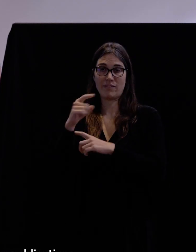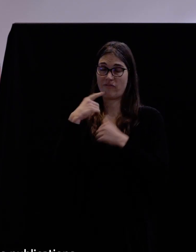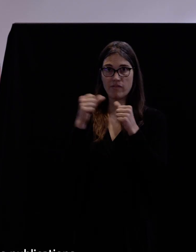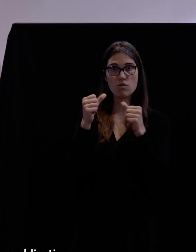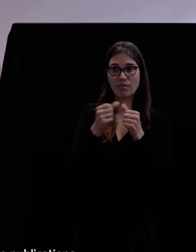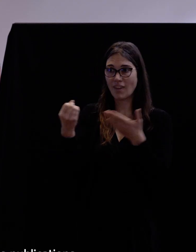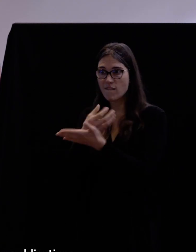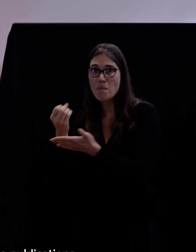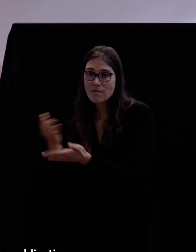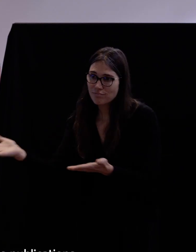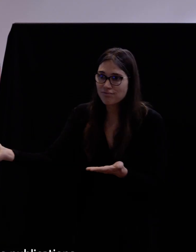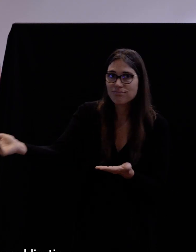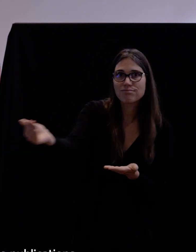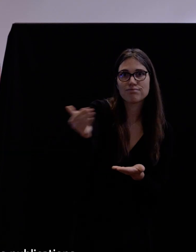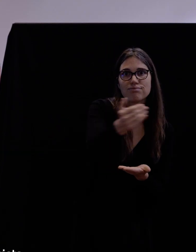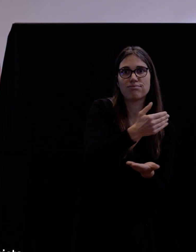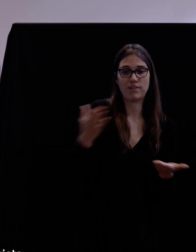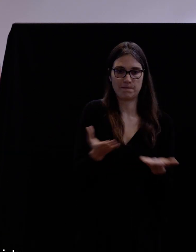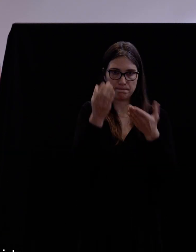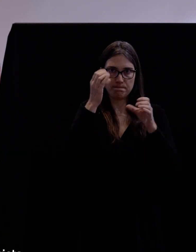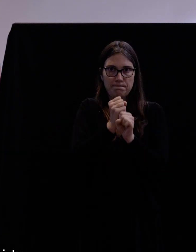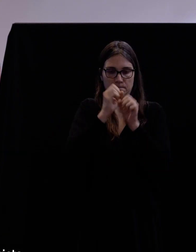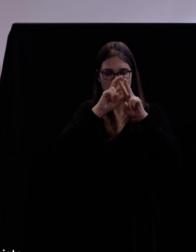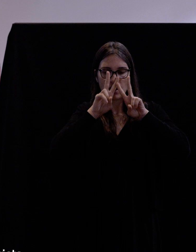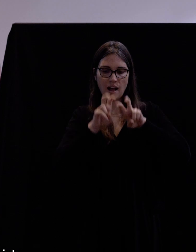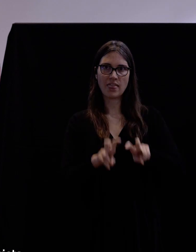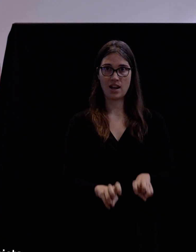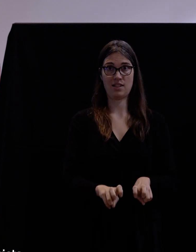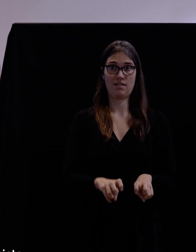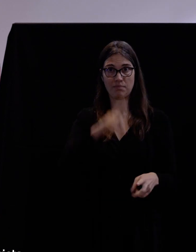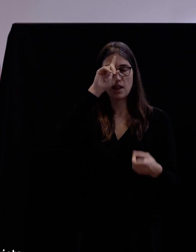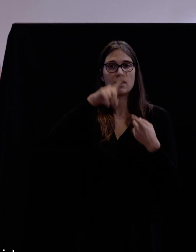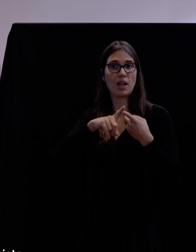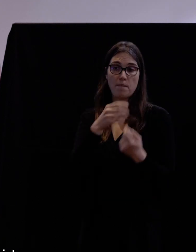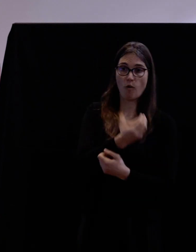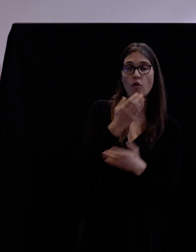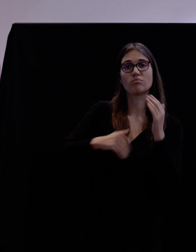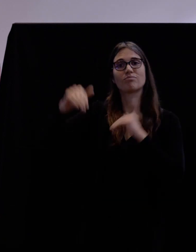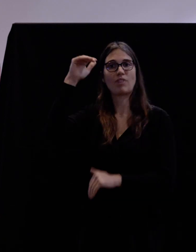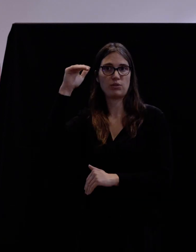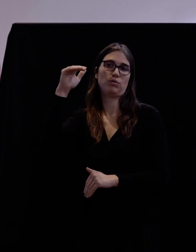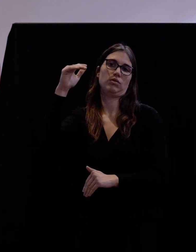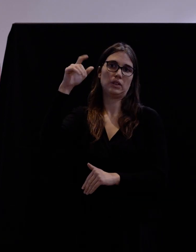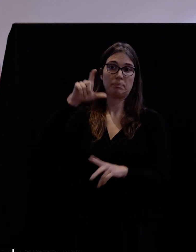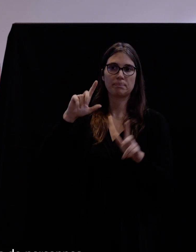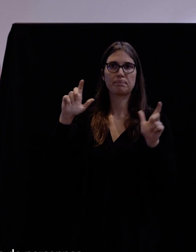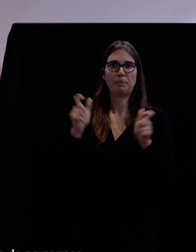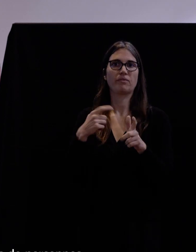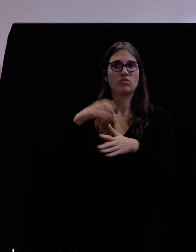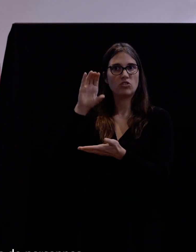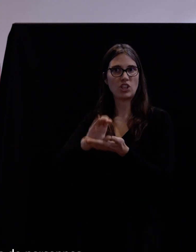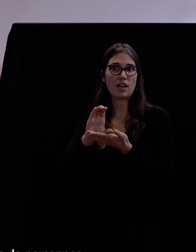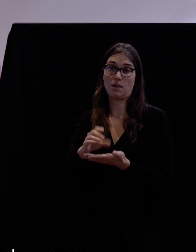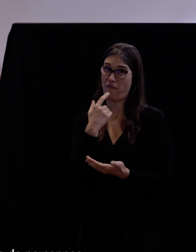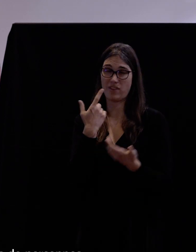toutes les publications sur les enfants, sur les sujets charges, enfants et adultes, et il a, alors du coup, ça faisait des